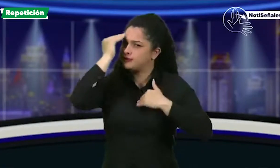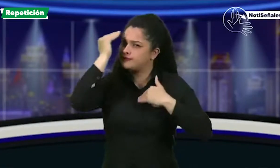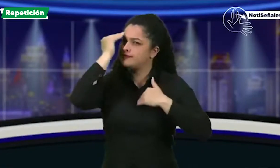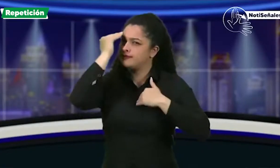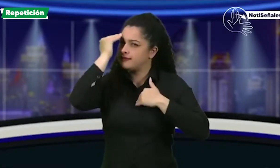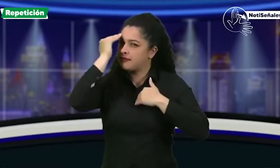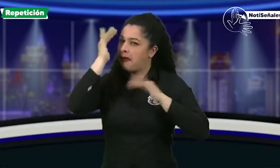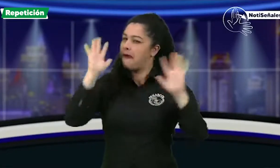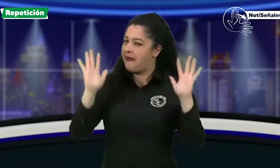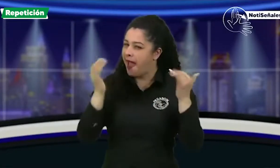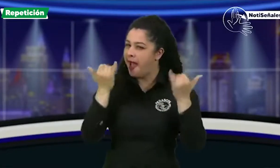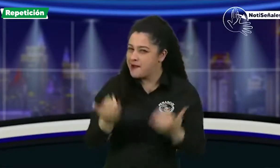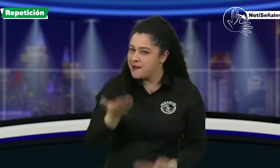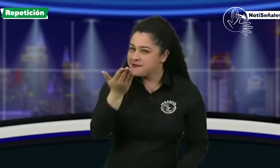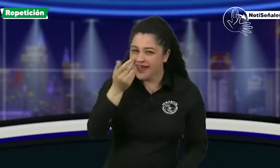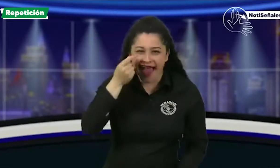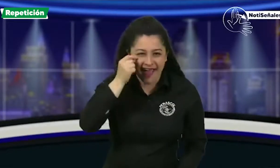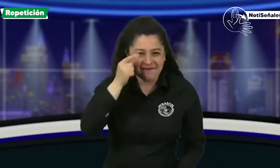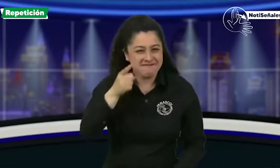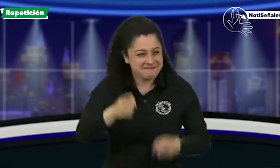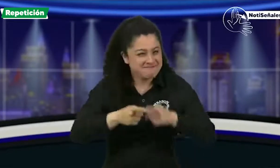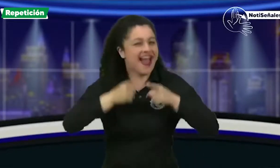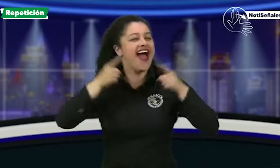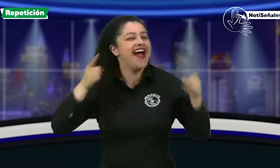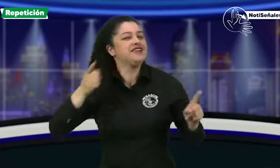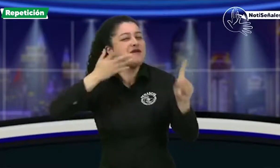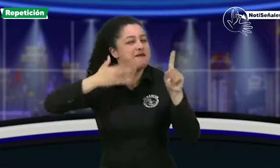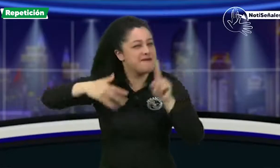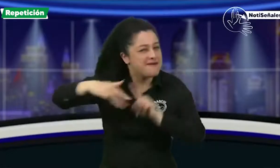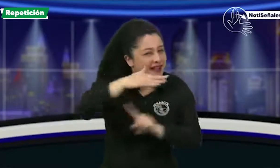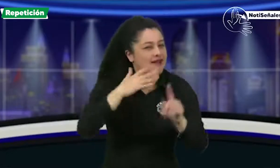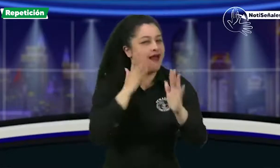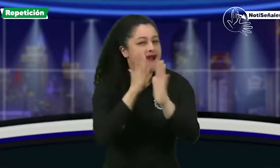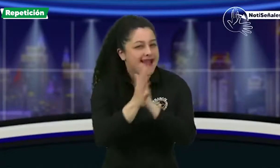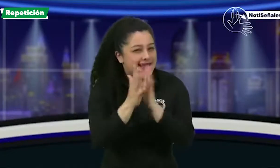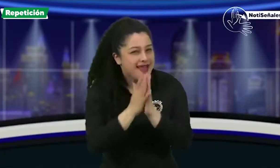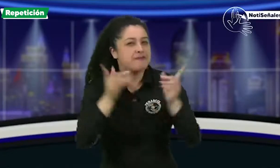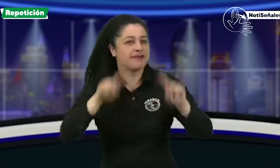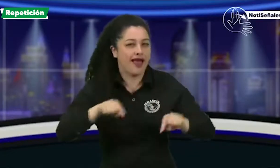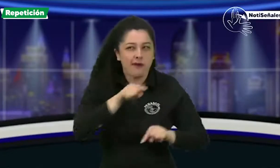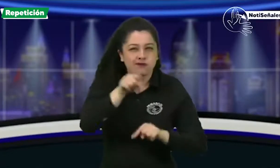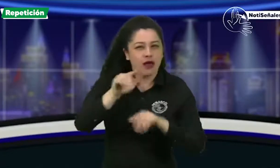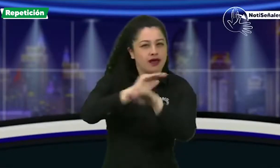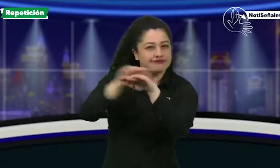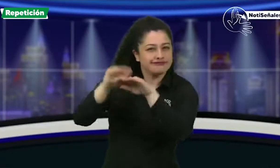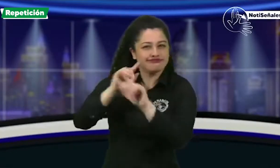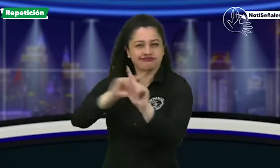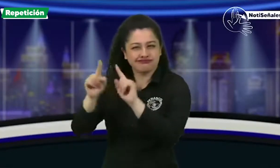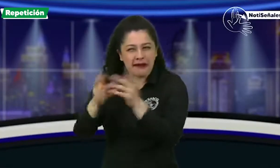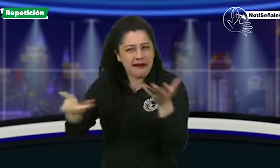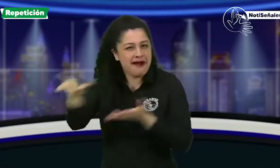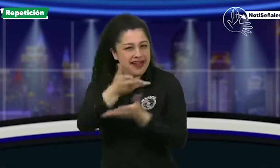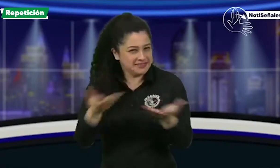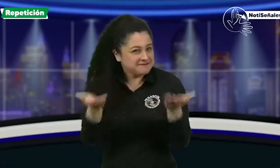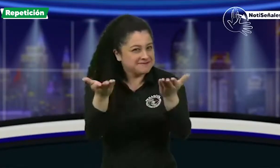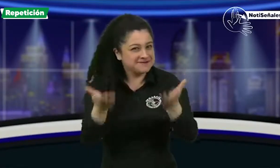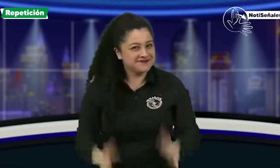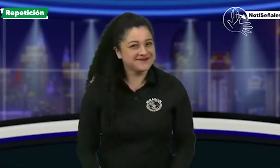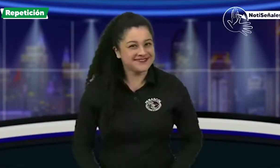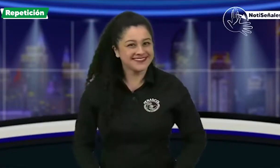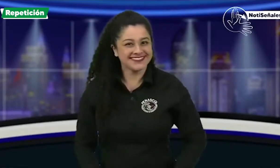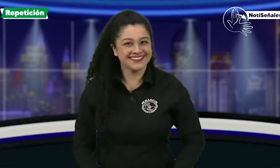en la toma de conciencia sobre este tema. Ahora Henry Mejía nos va a dar un contexto en plan de información y